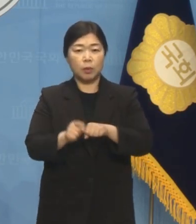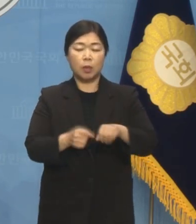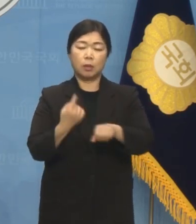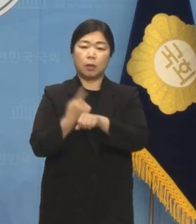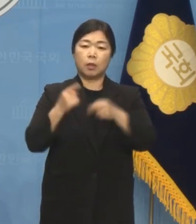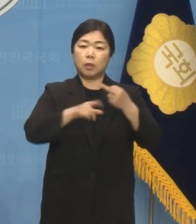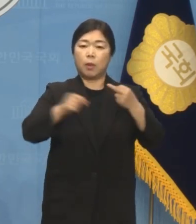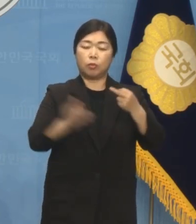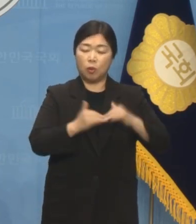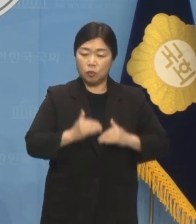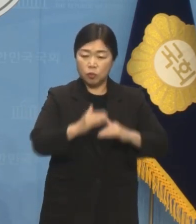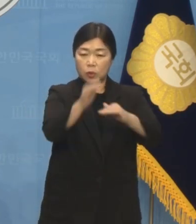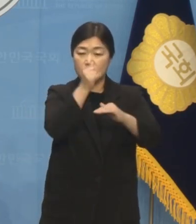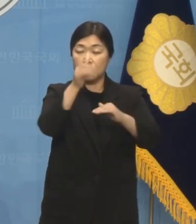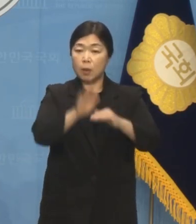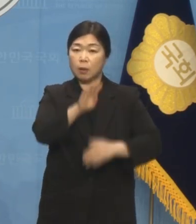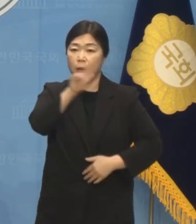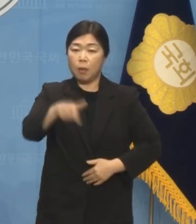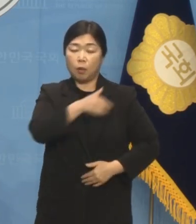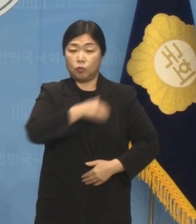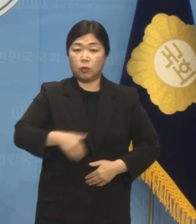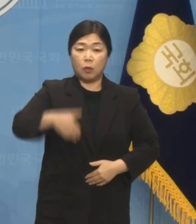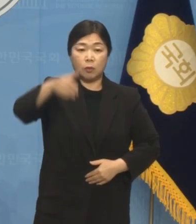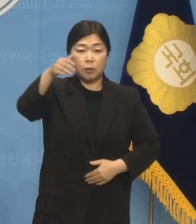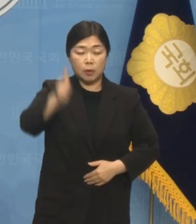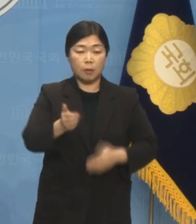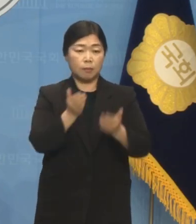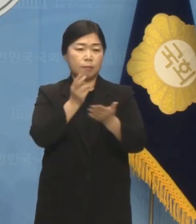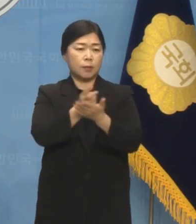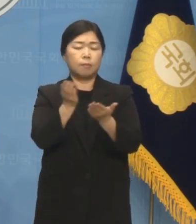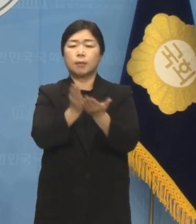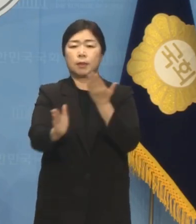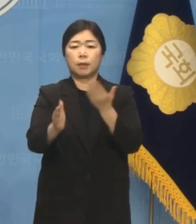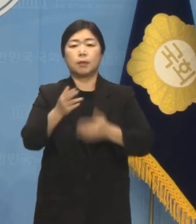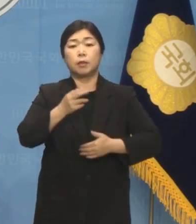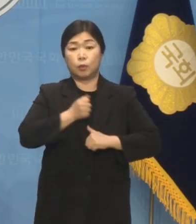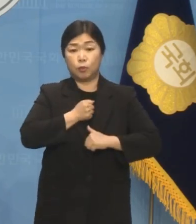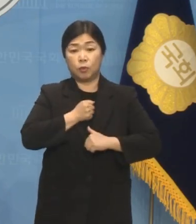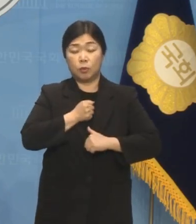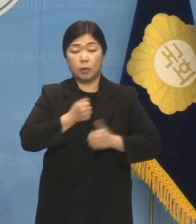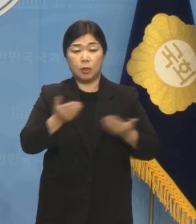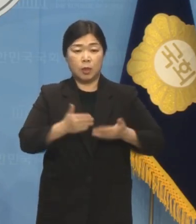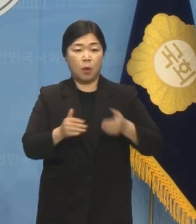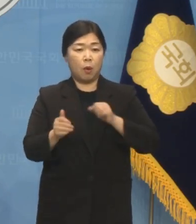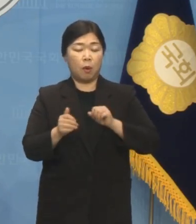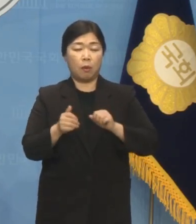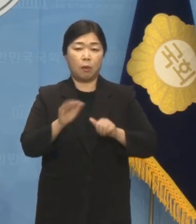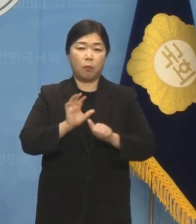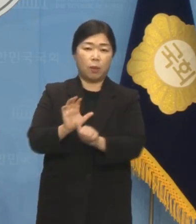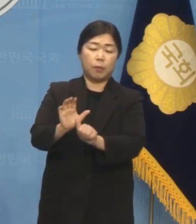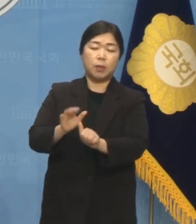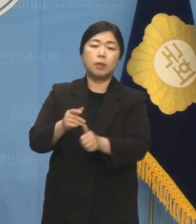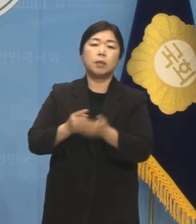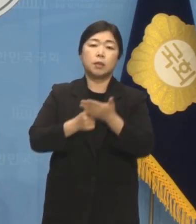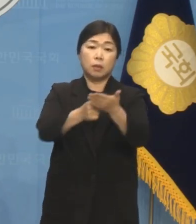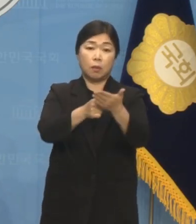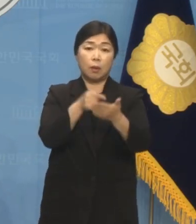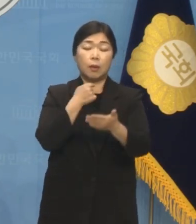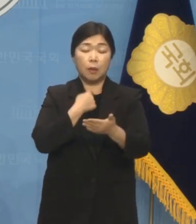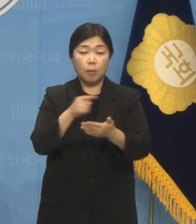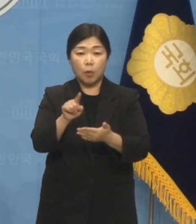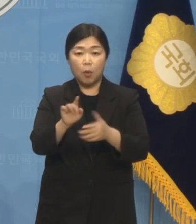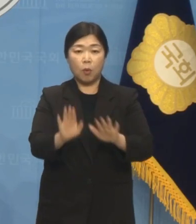추진되었으나 박 구청장이 이해충돌 방지법상 의무인 직무 회피 신청을 한 것은 올해 2월이라고